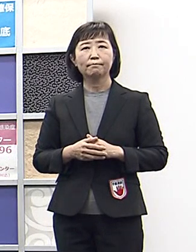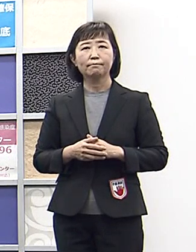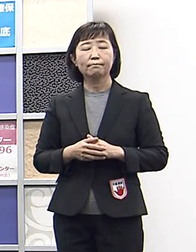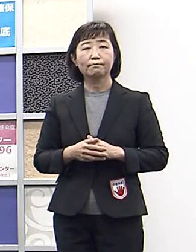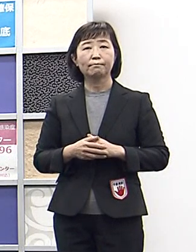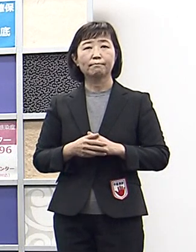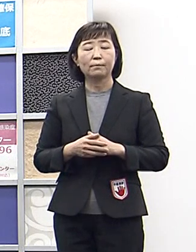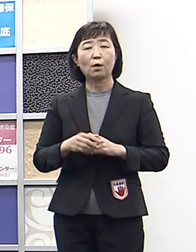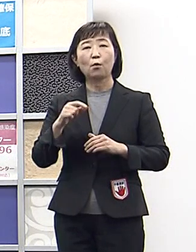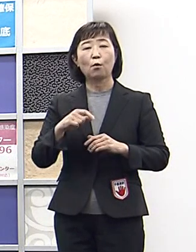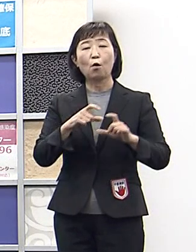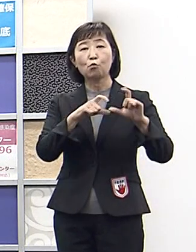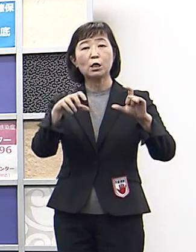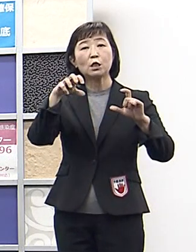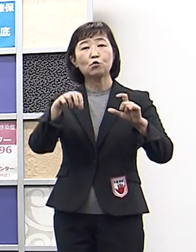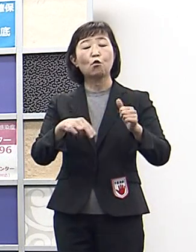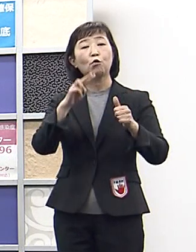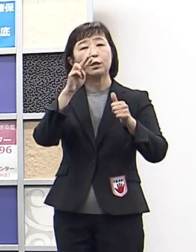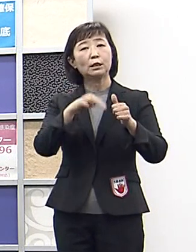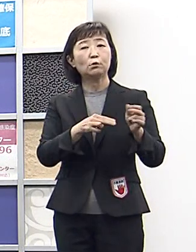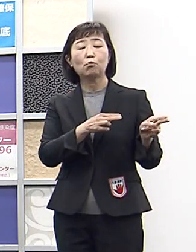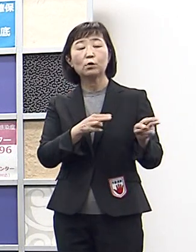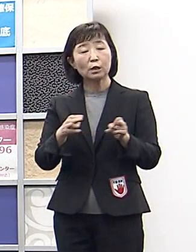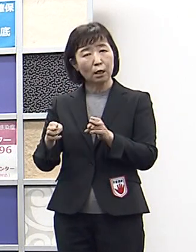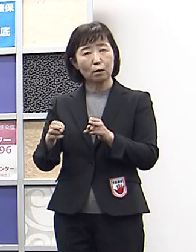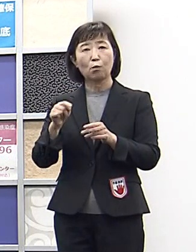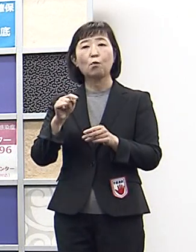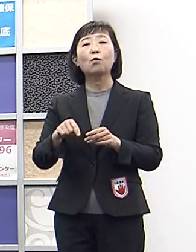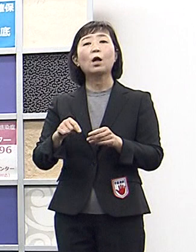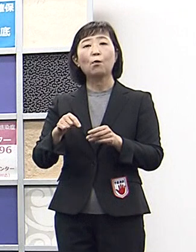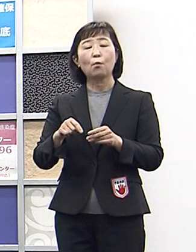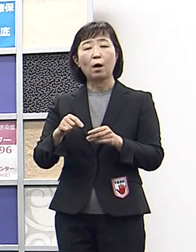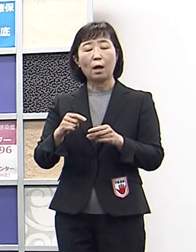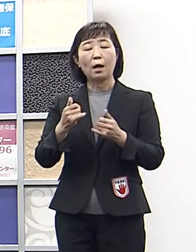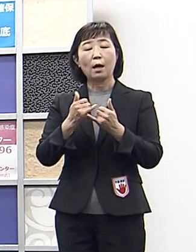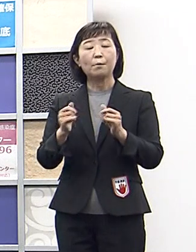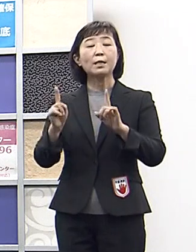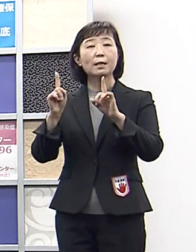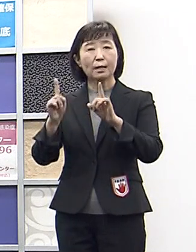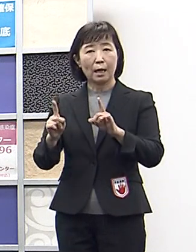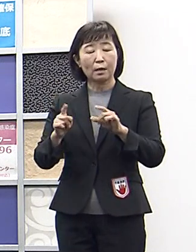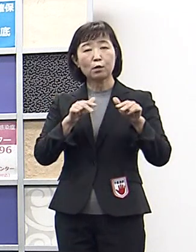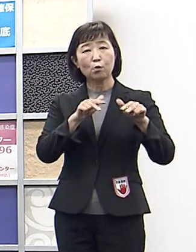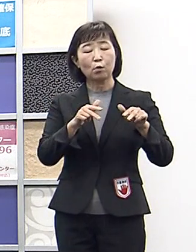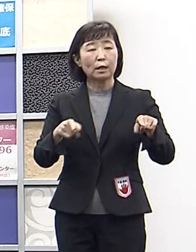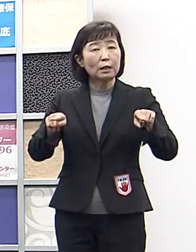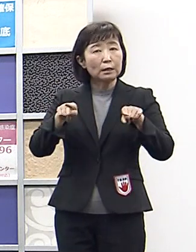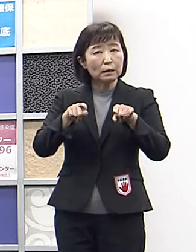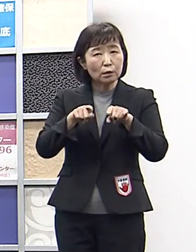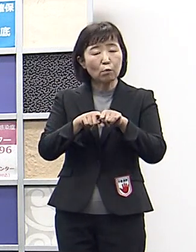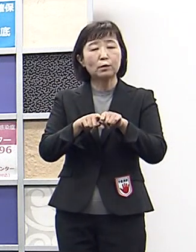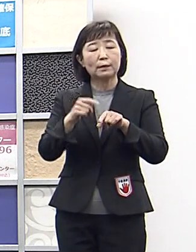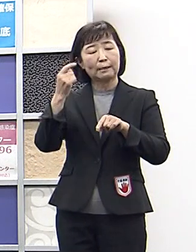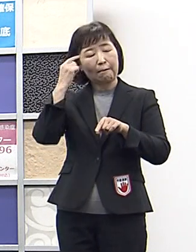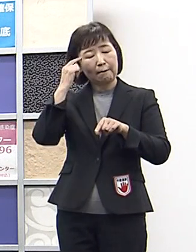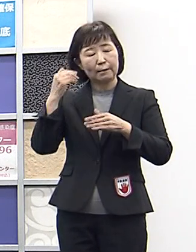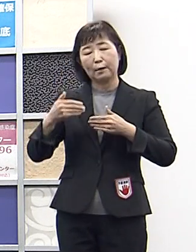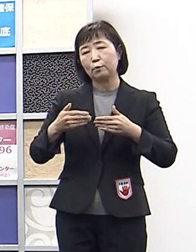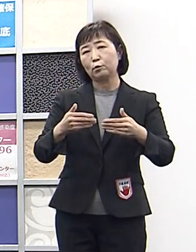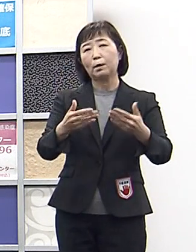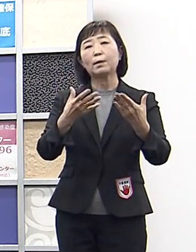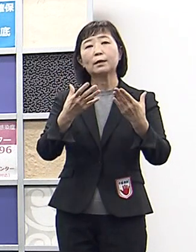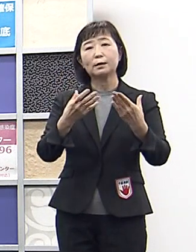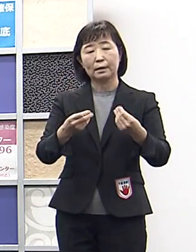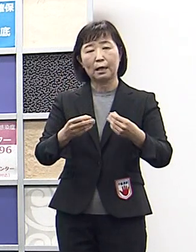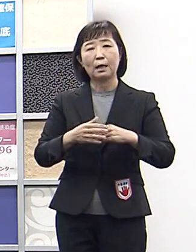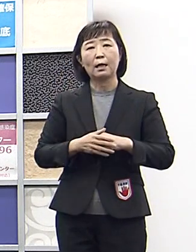グリーンゾーン認証制度はですねその官民協調のもとで構築されてまいりました感染症対応